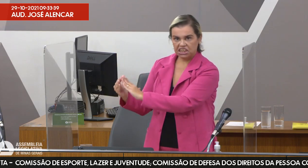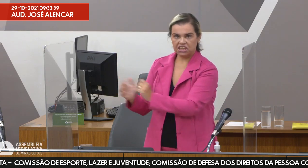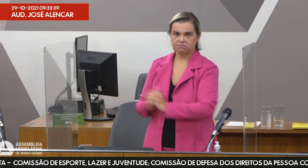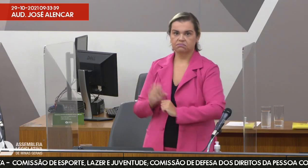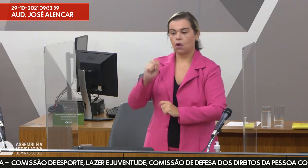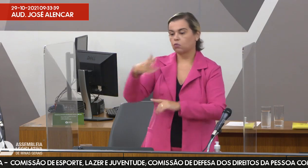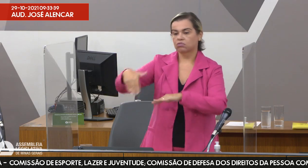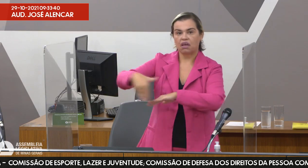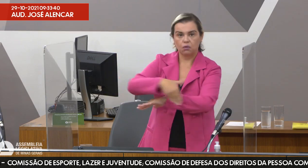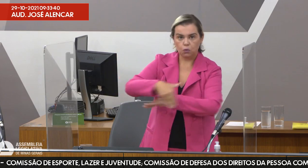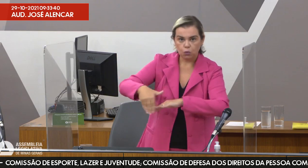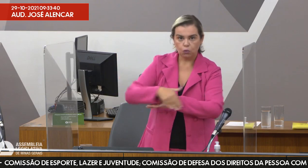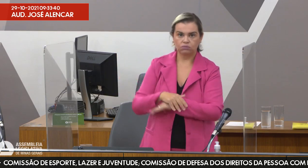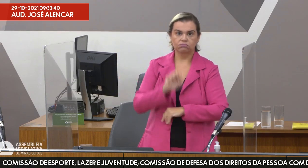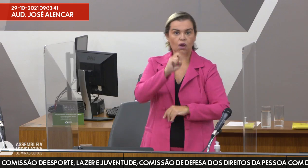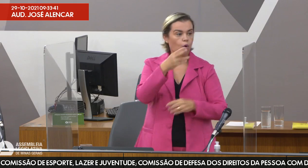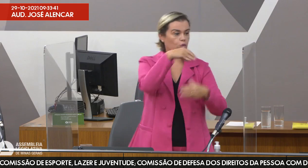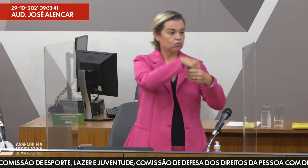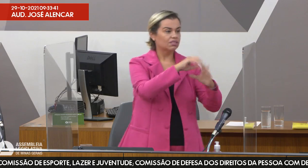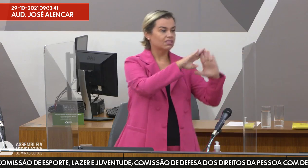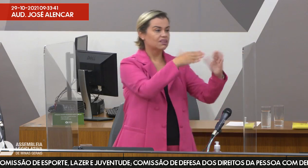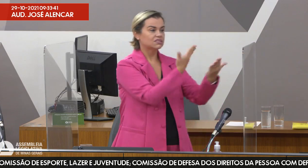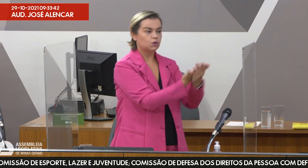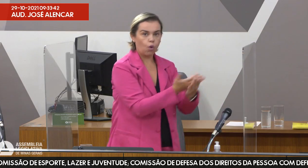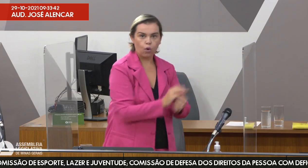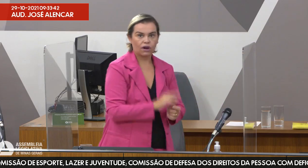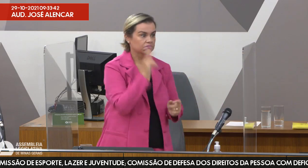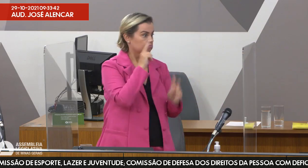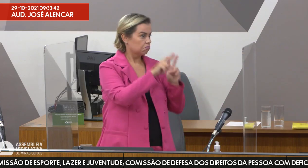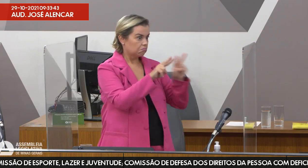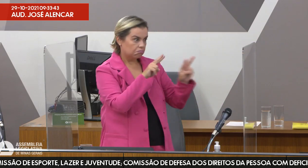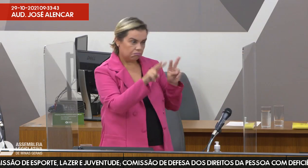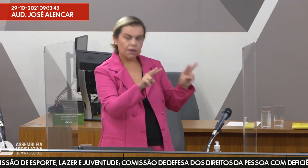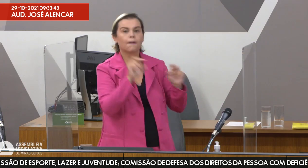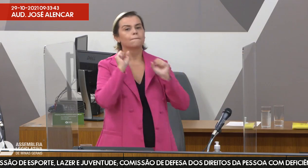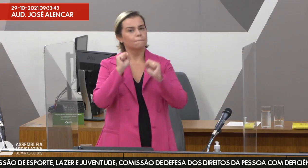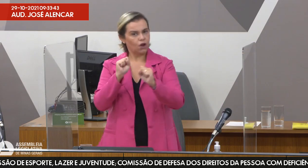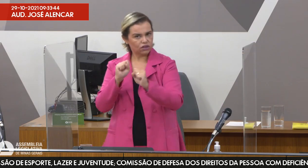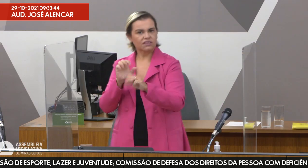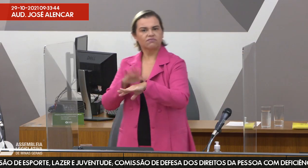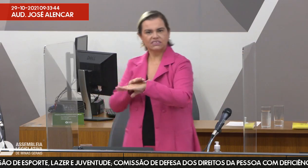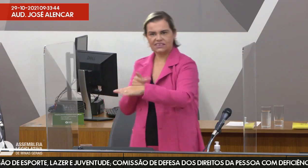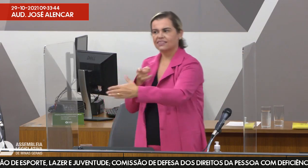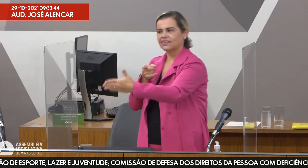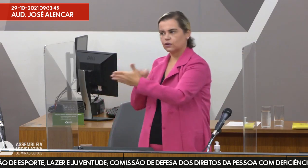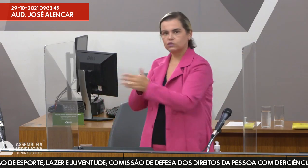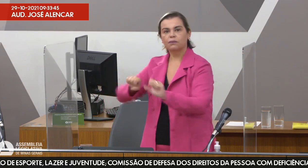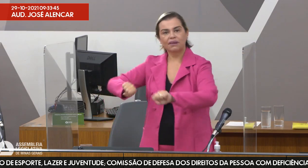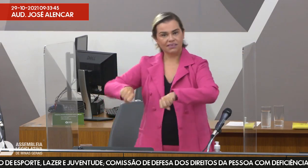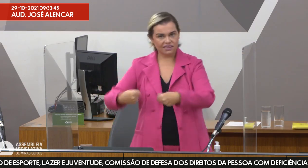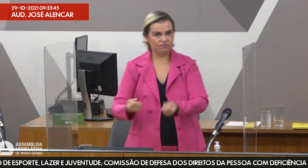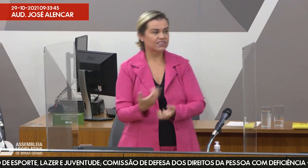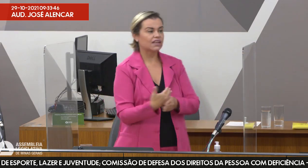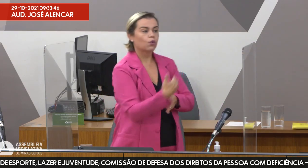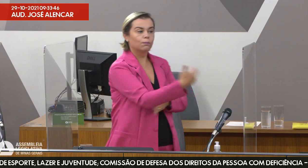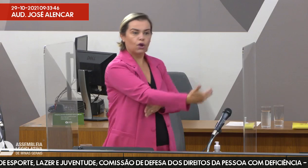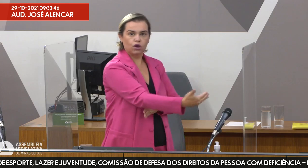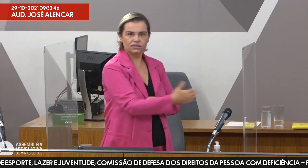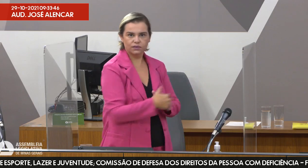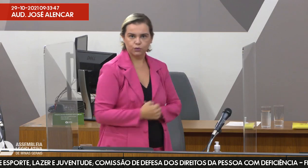E, dessa maneira, a pessoa surda não pode realizar denúncias apenas da violação de seus próprios direitos, mas também, como cidadão,